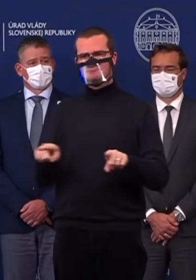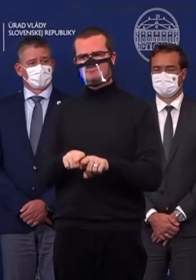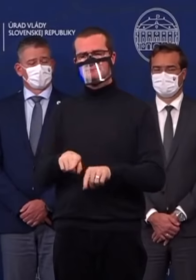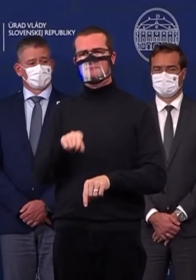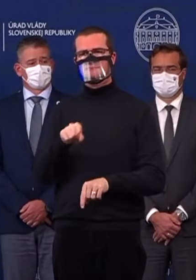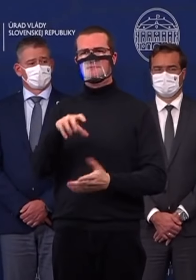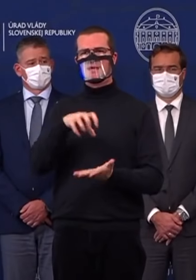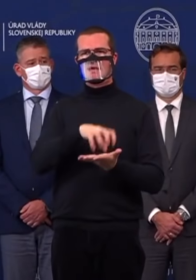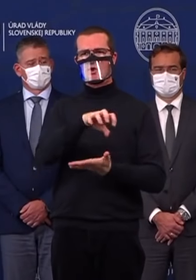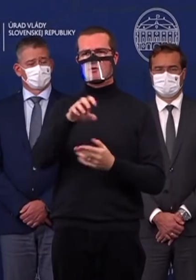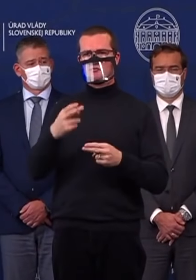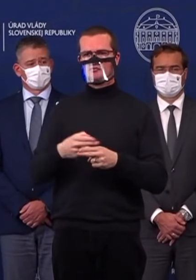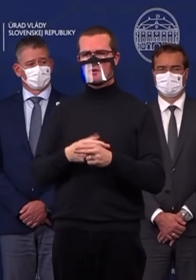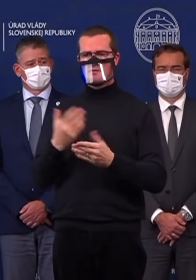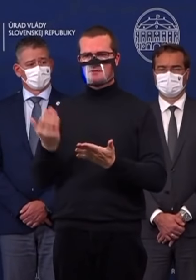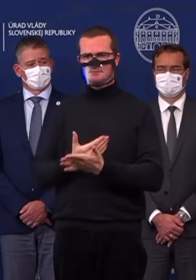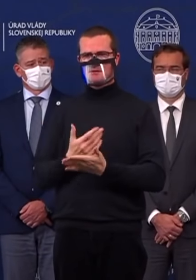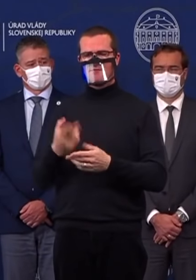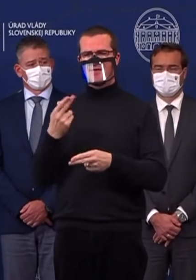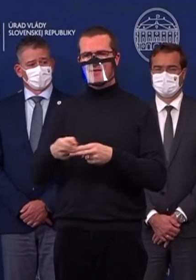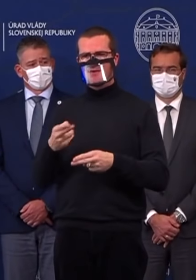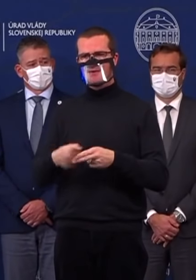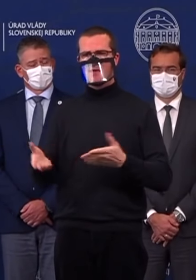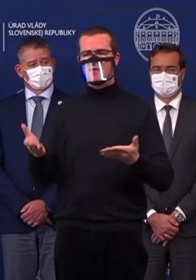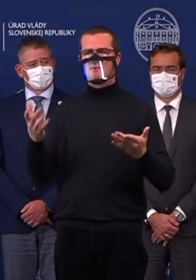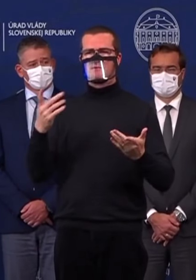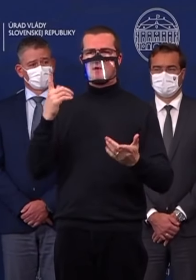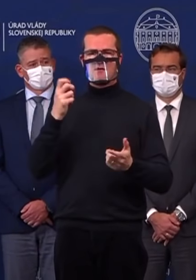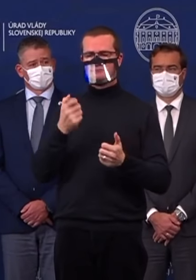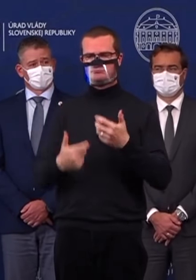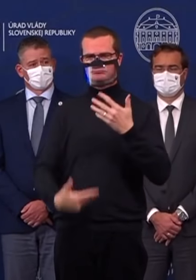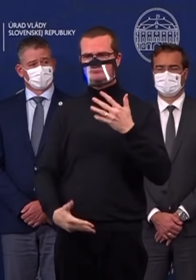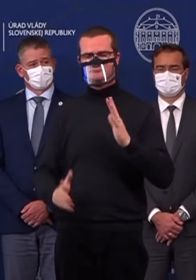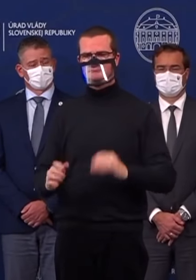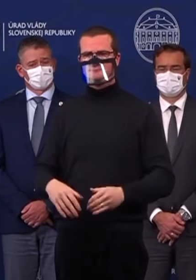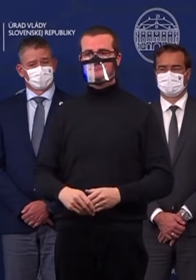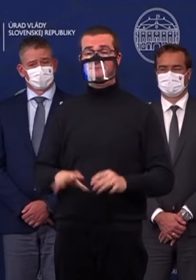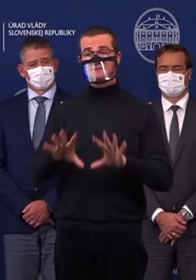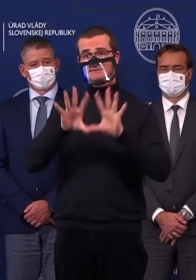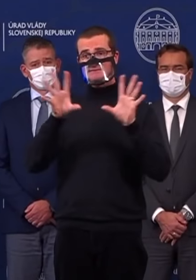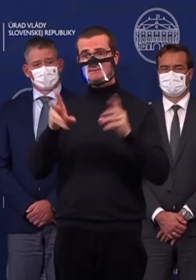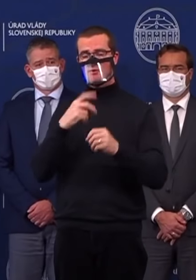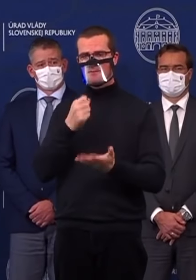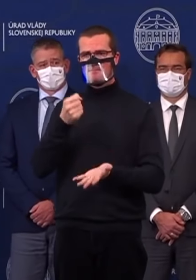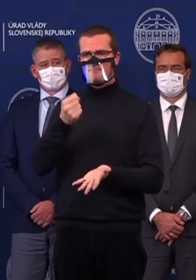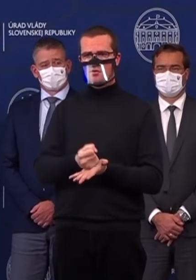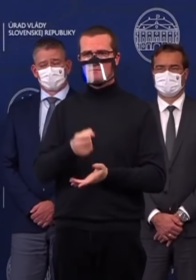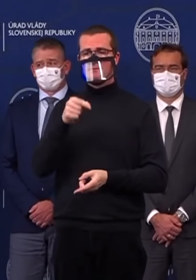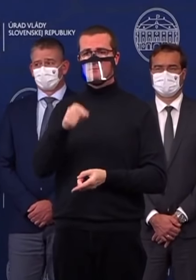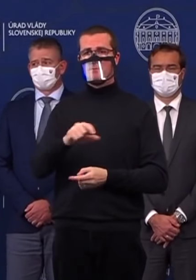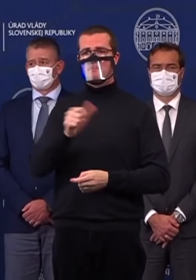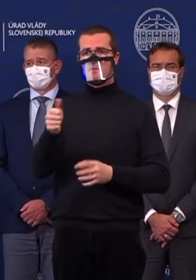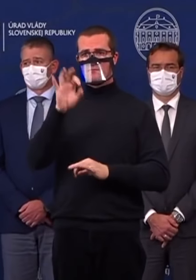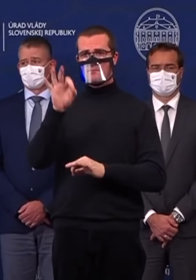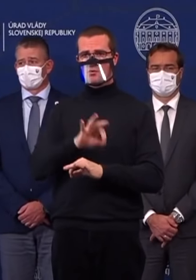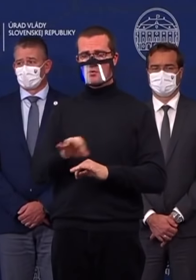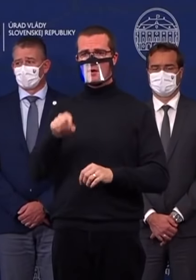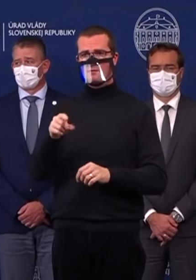samozrejme regionálne štátnej správe, hygienikom a tak ďalej. Celkovo môžem potvrdiť, že na tomto pilote sa